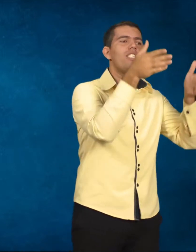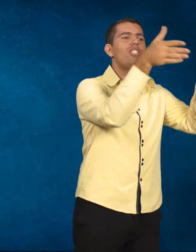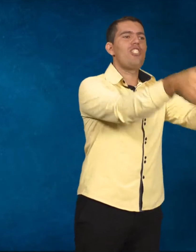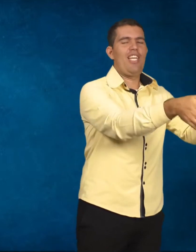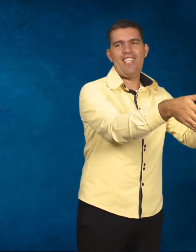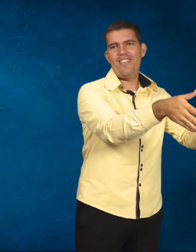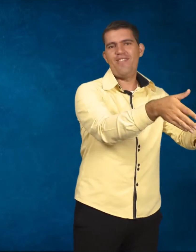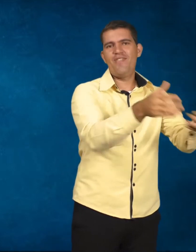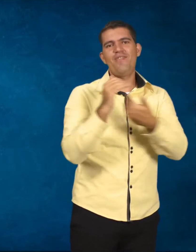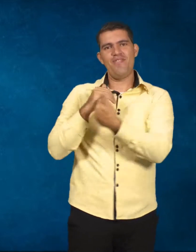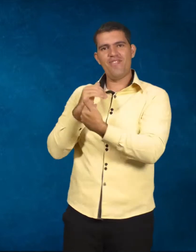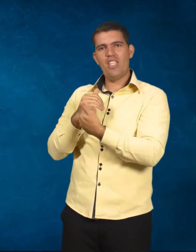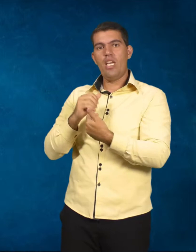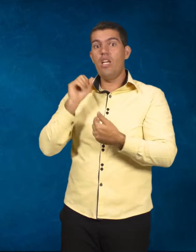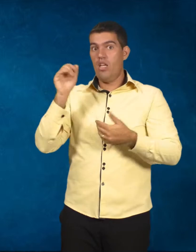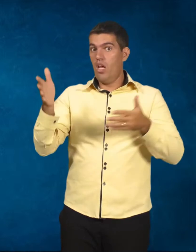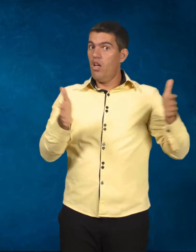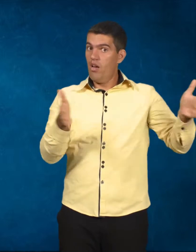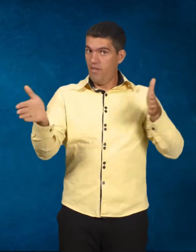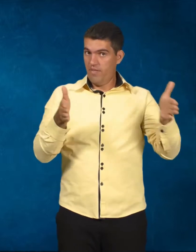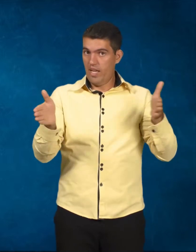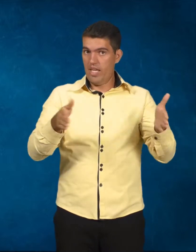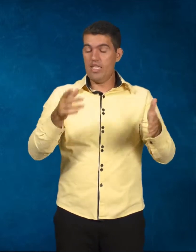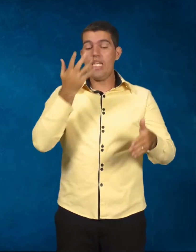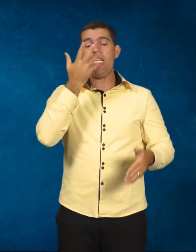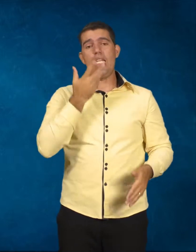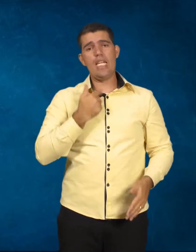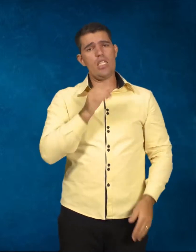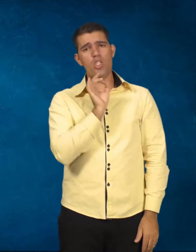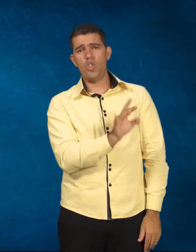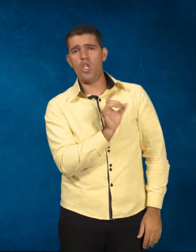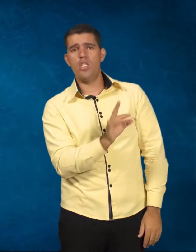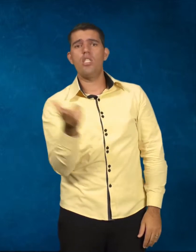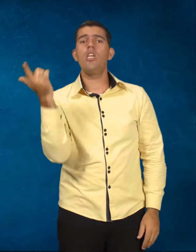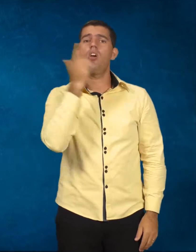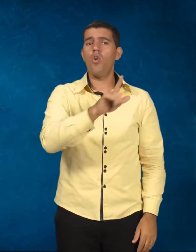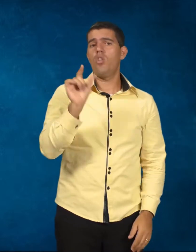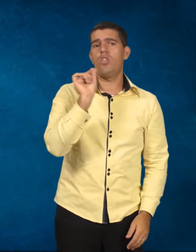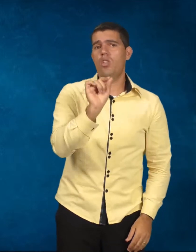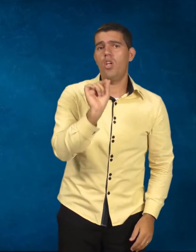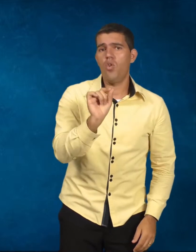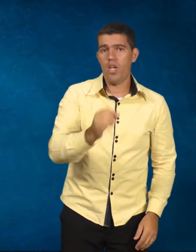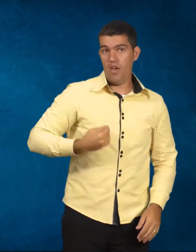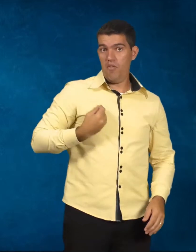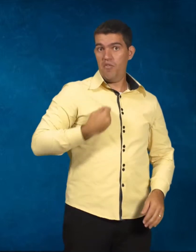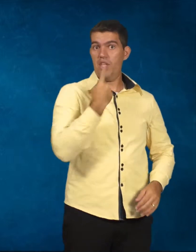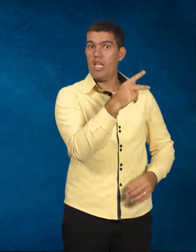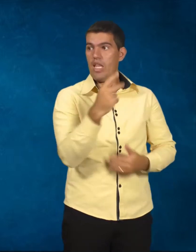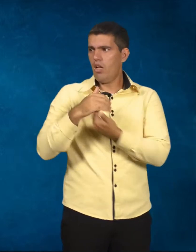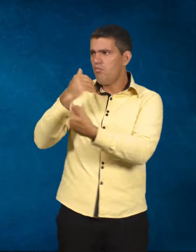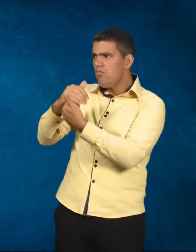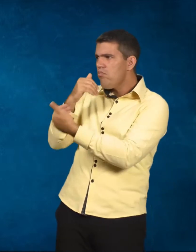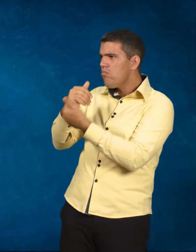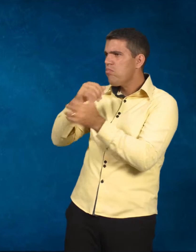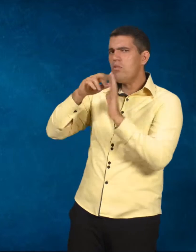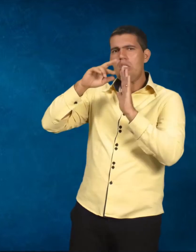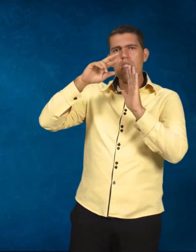a criança se torna capaz de traduzir suas vivências em relatos complexos e de receber orientações verbais dos adultos